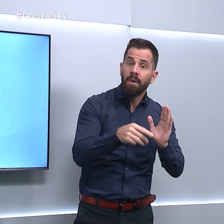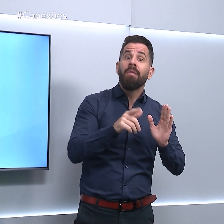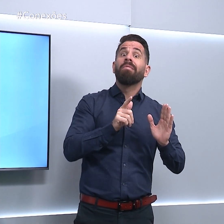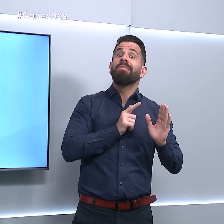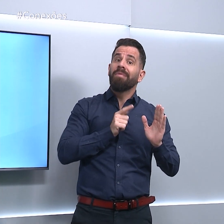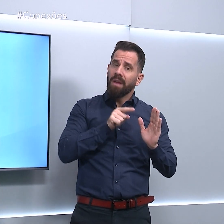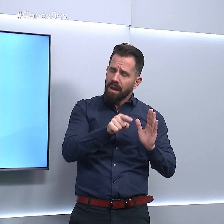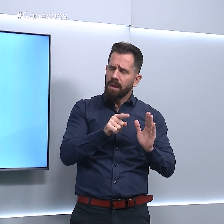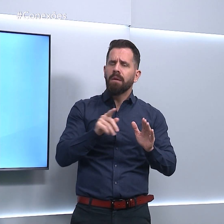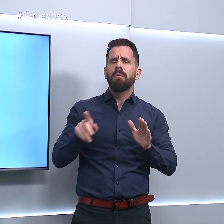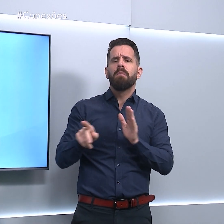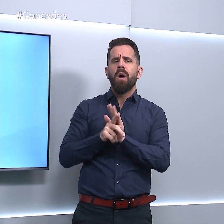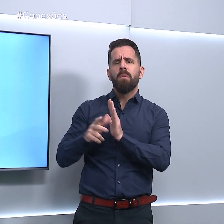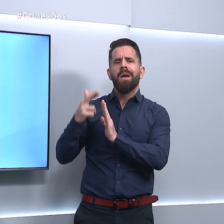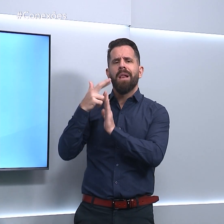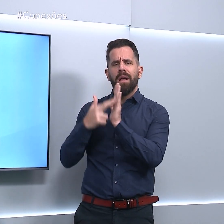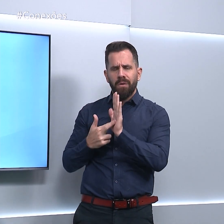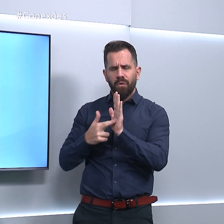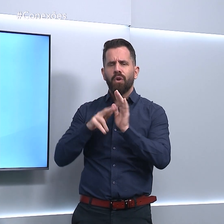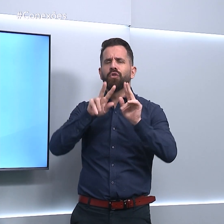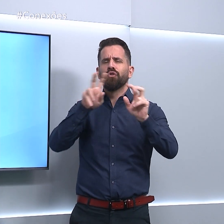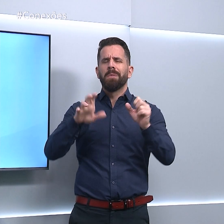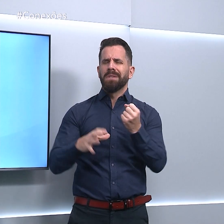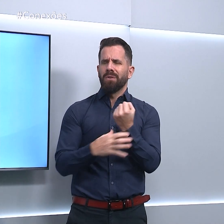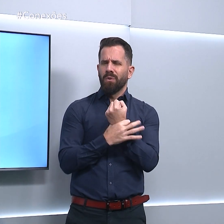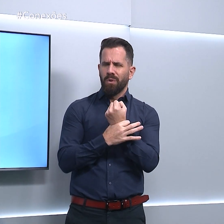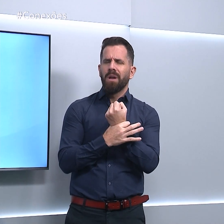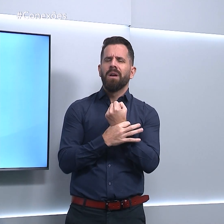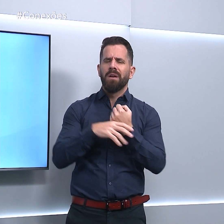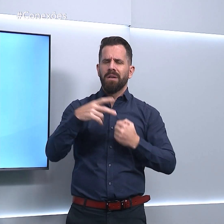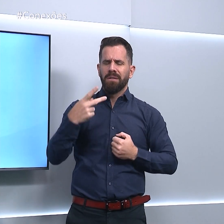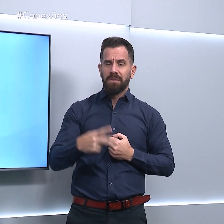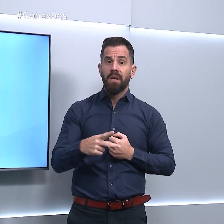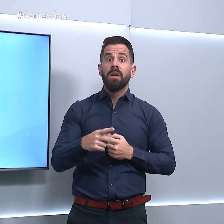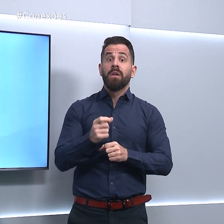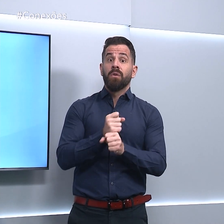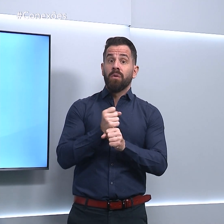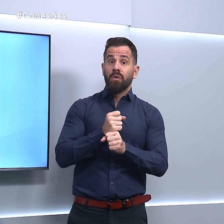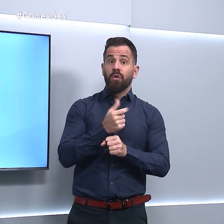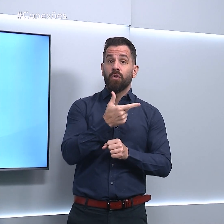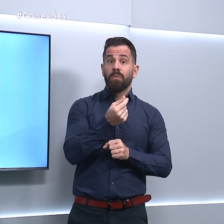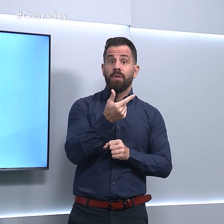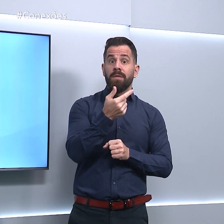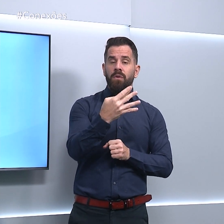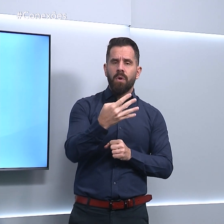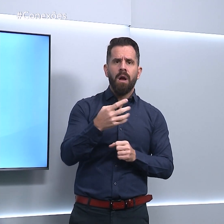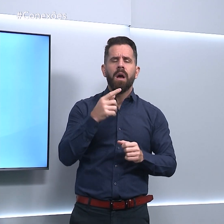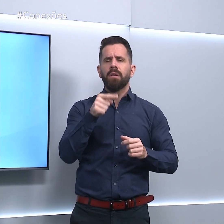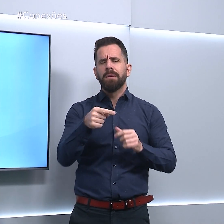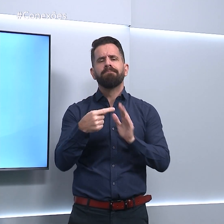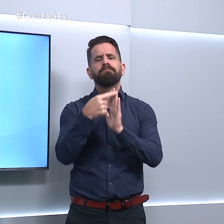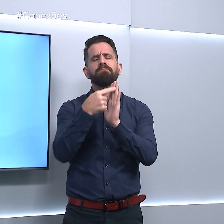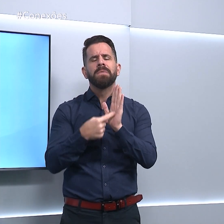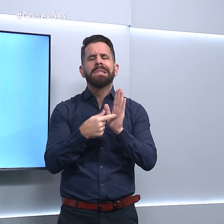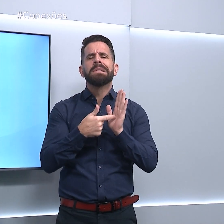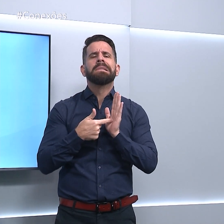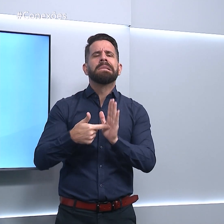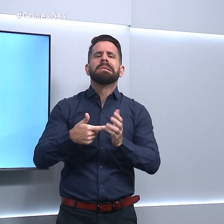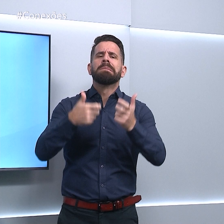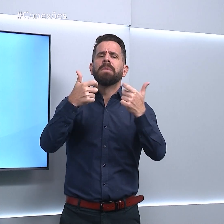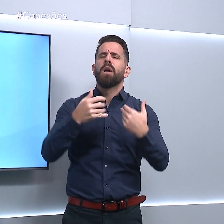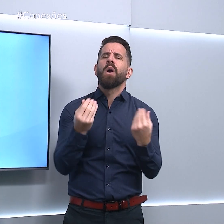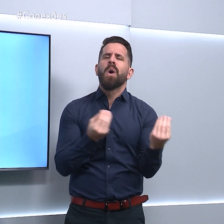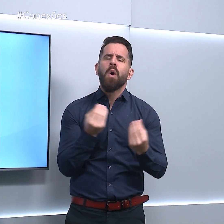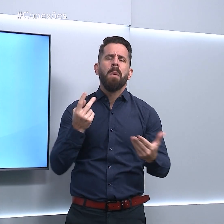Pública de 2024 apresentam uma análise das dinâmicas de como esses crimes têm ocorrido.